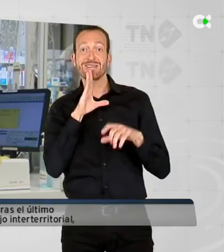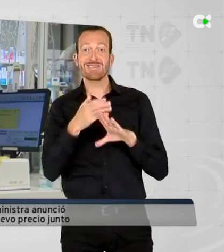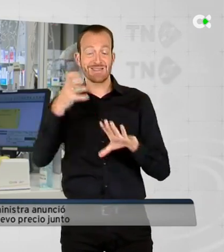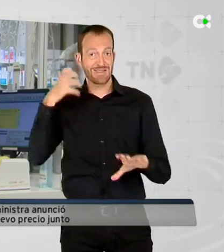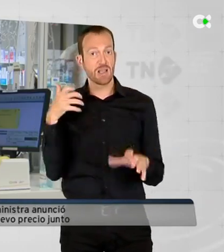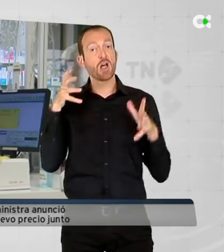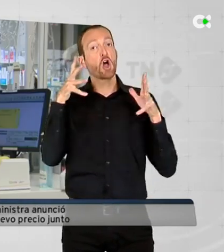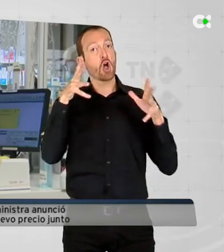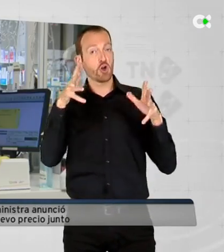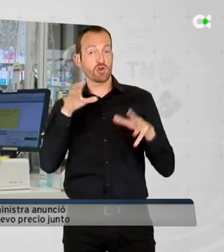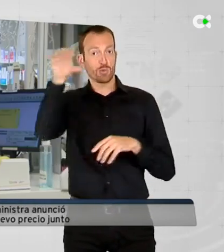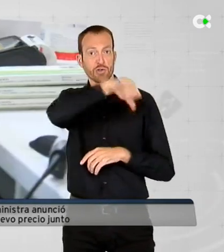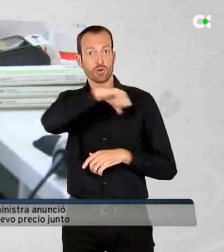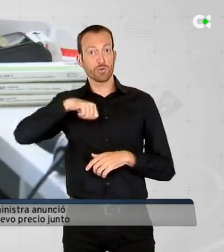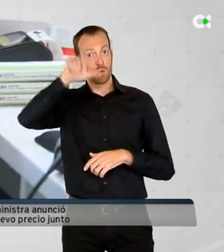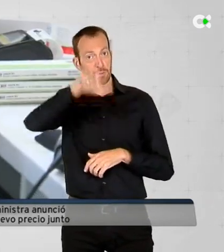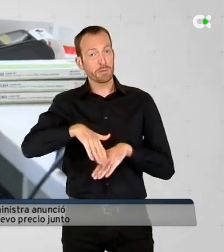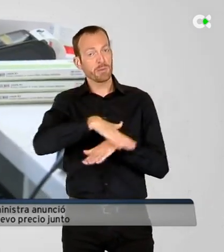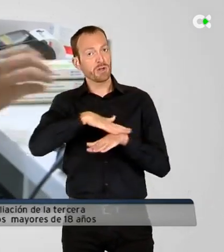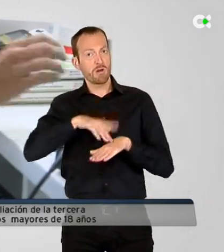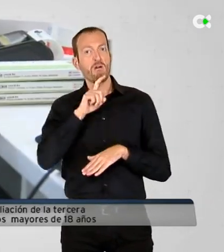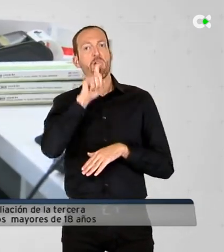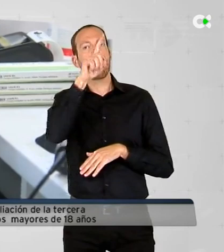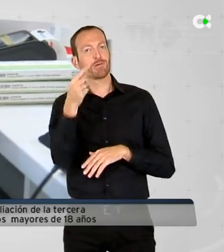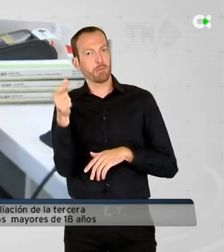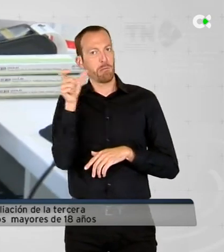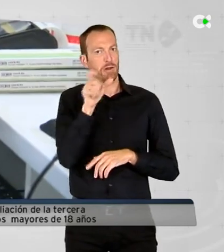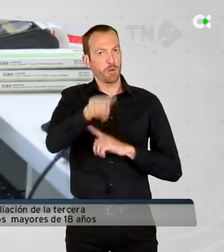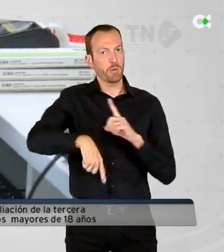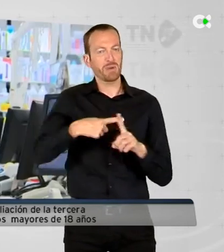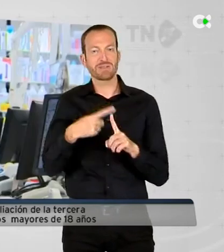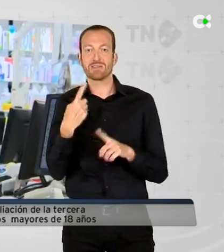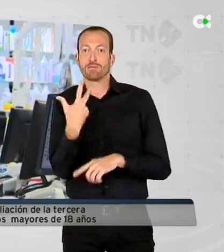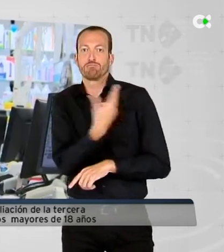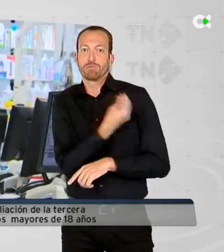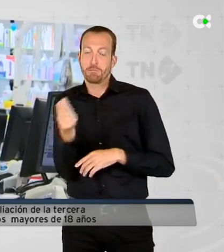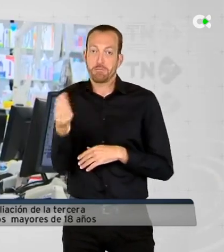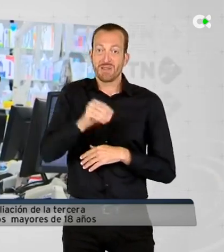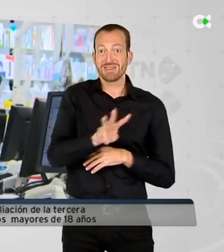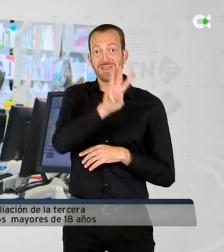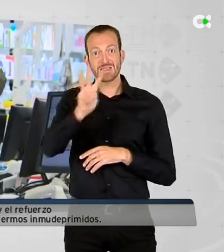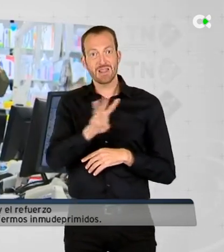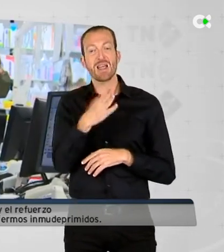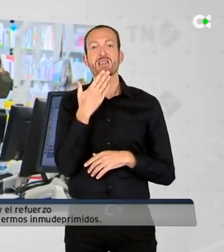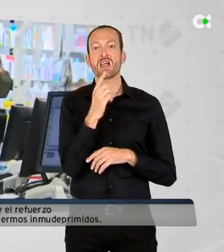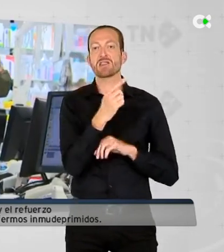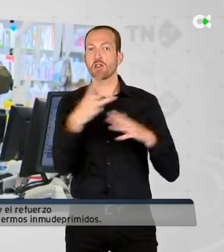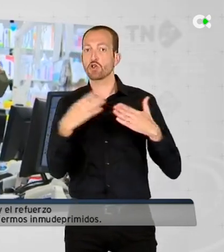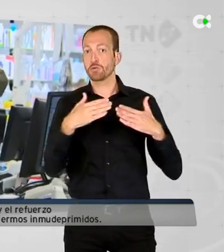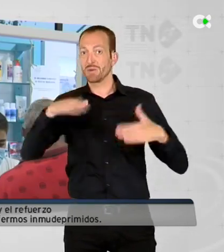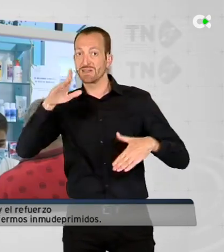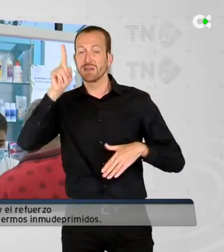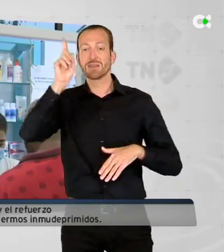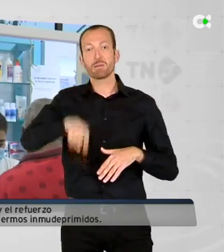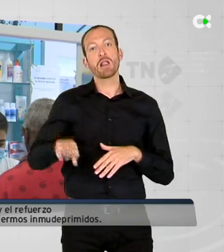Interterritorial, la MINI se anunció ese nuevo precio junto a la ampliación de la tercera vacuna a los mayores de 18 años y el refuerzo